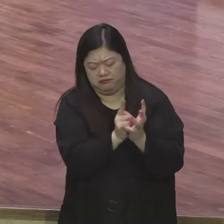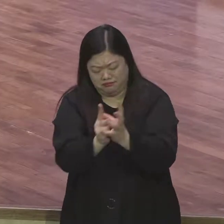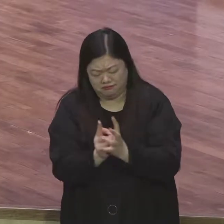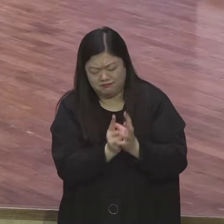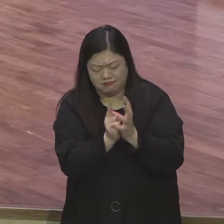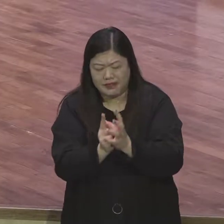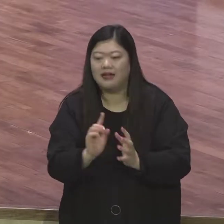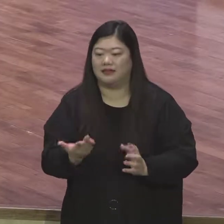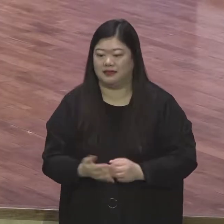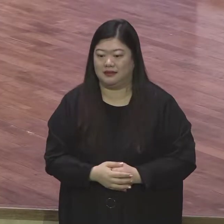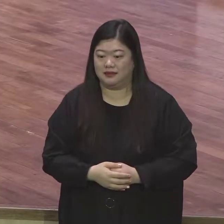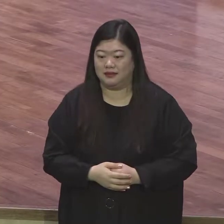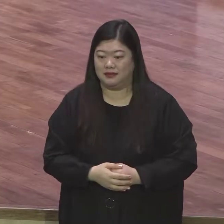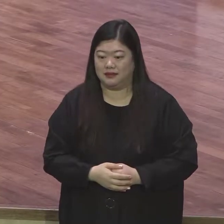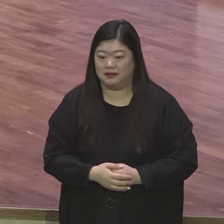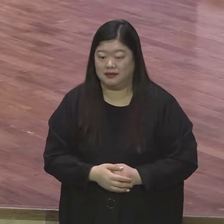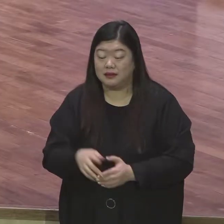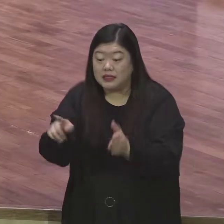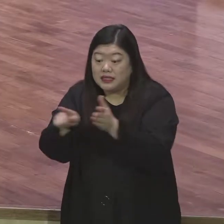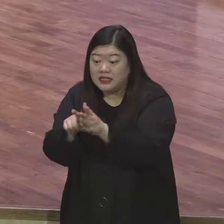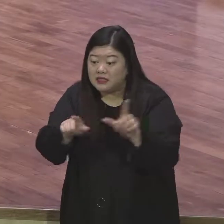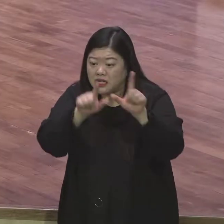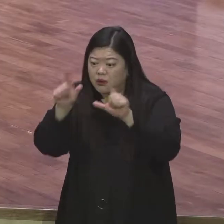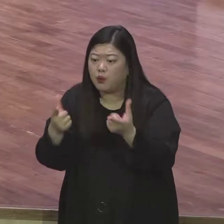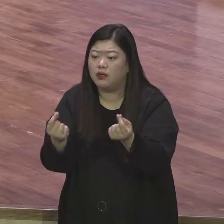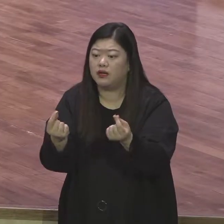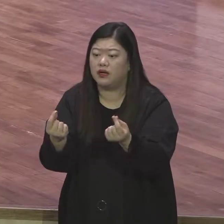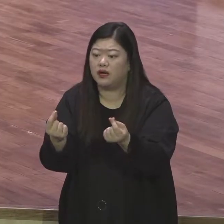사회생이 많이 부족하죠. 신앙생활도 마찬가지예요.